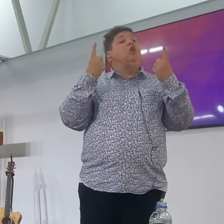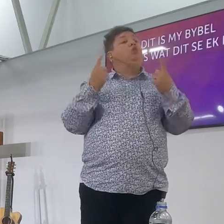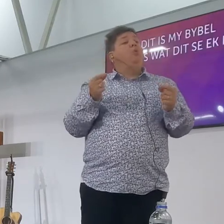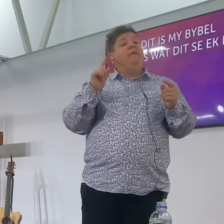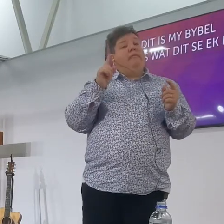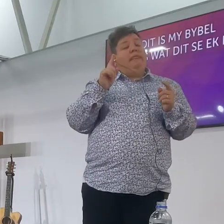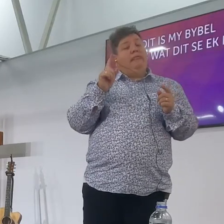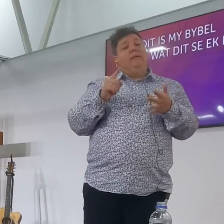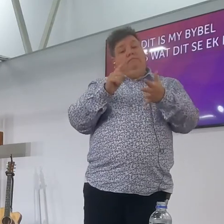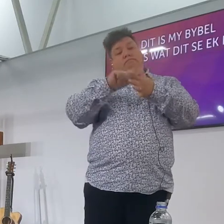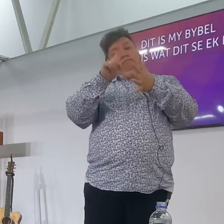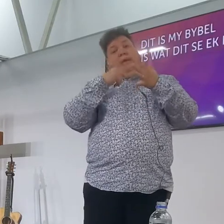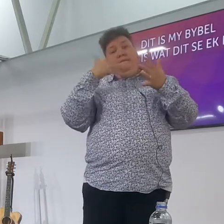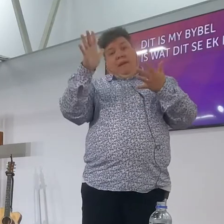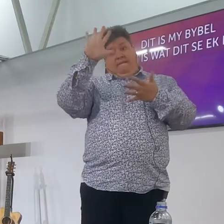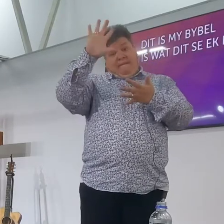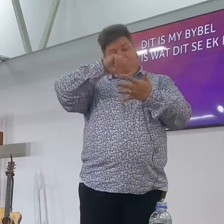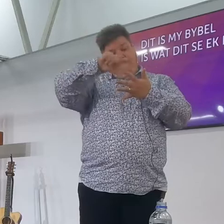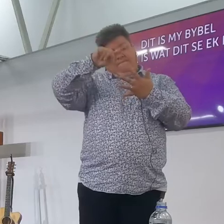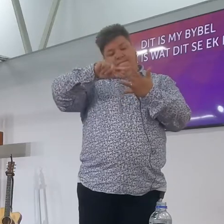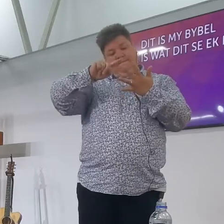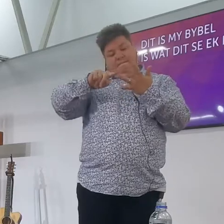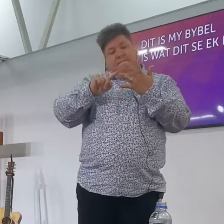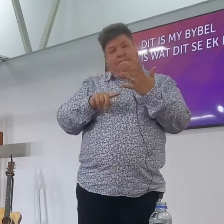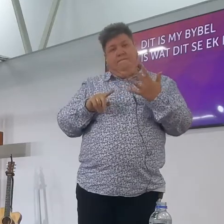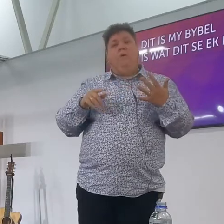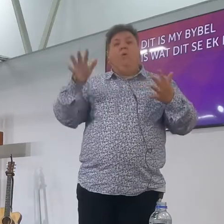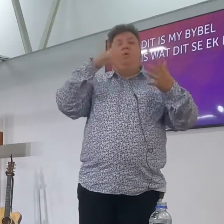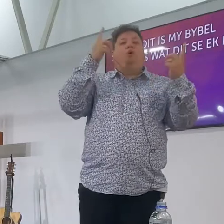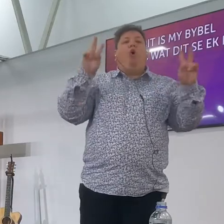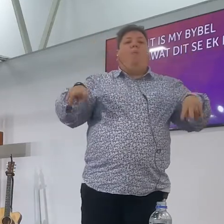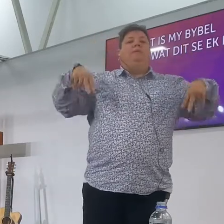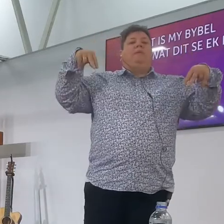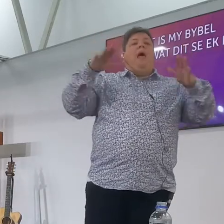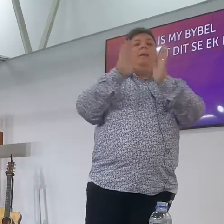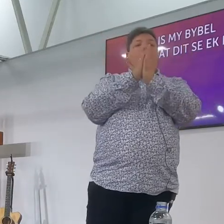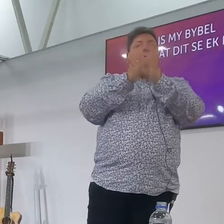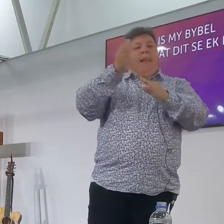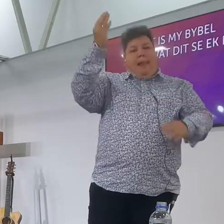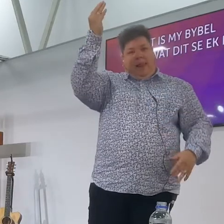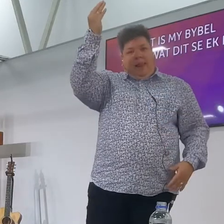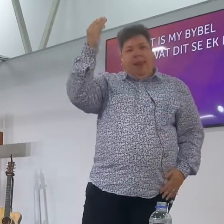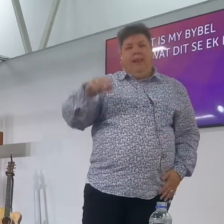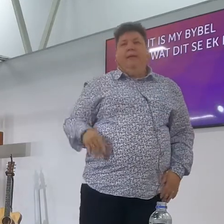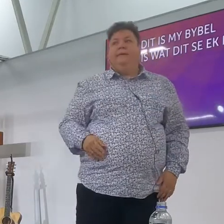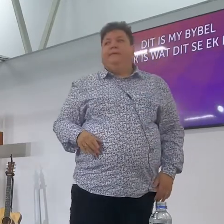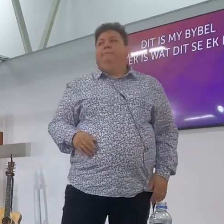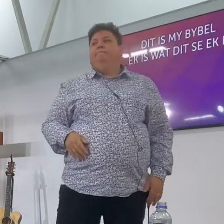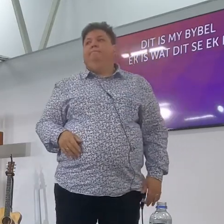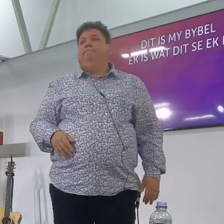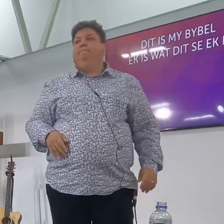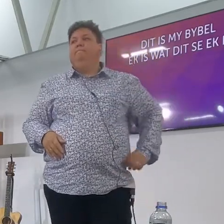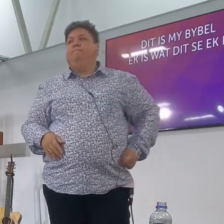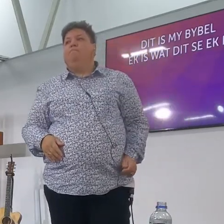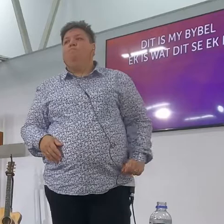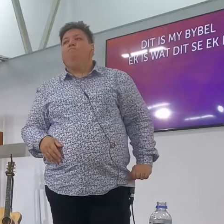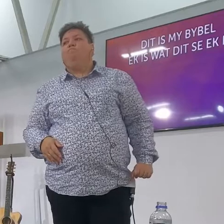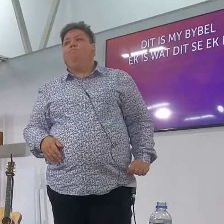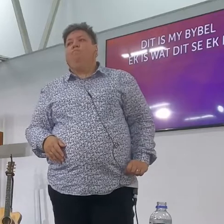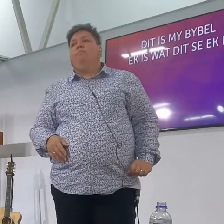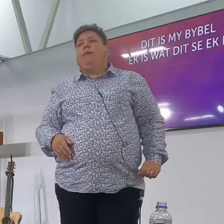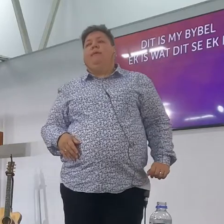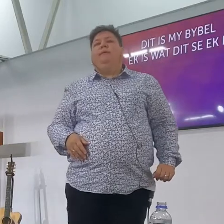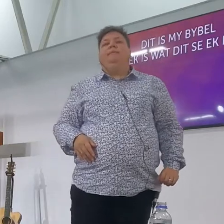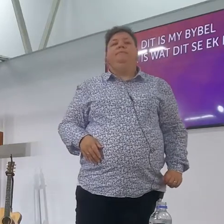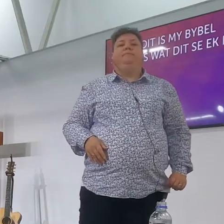En ons gaan 5 belangrike vrae vra, maar voordat ons dit doen, gaan ons eers opstaan. Kom ons staan op, en ons praat lekker hard saam. Staan saam